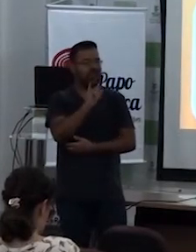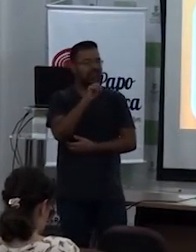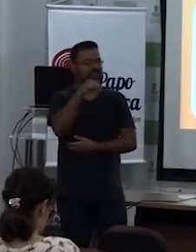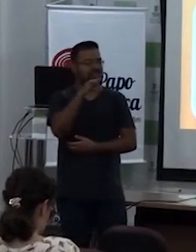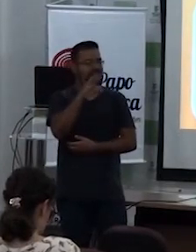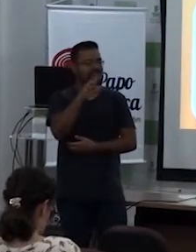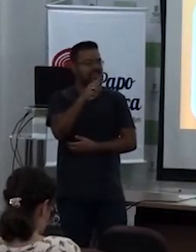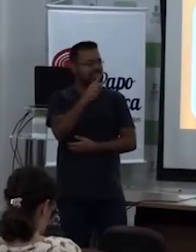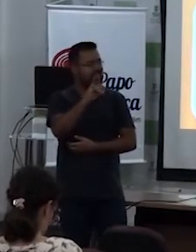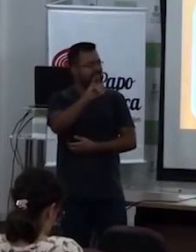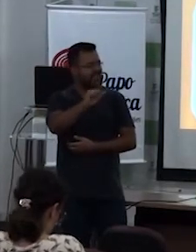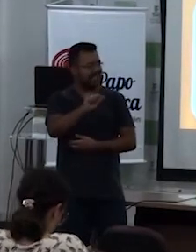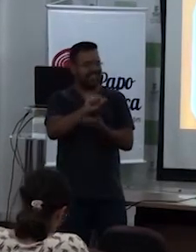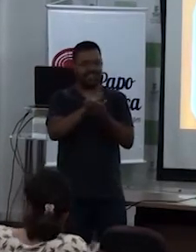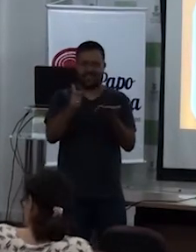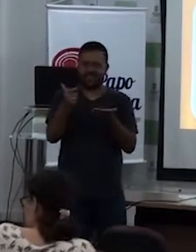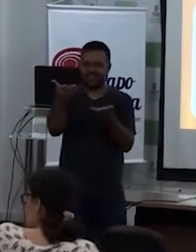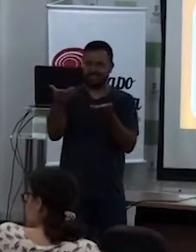Ferreira de Souza.